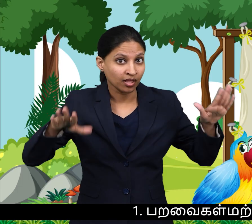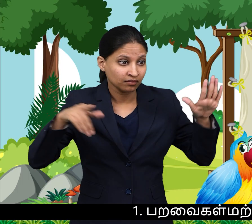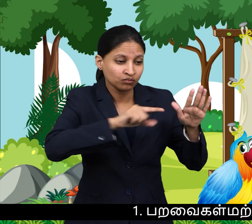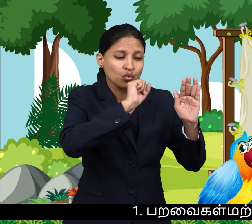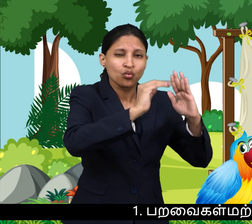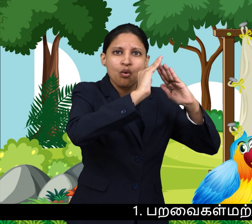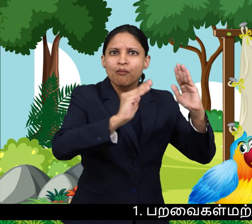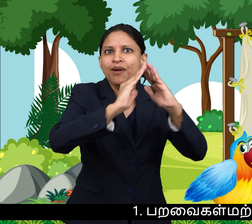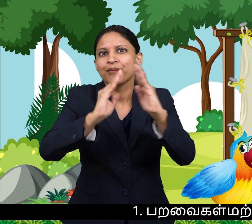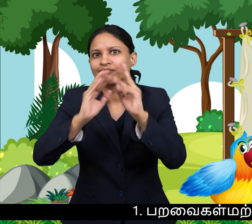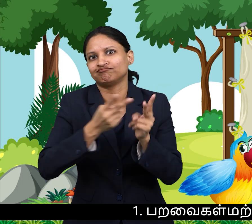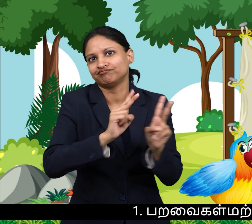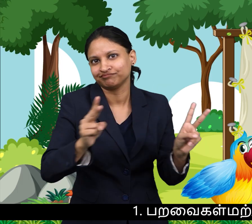பறவைகள் மற்றும் அவற்றின் வீடுகள்,